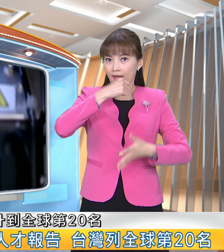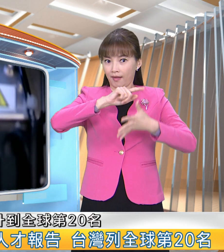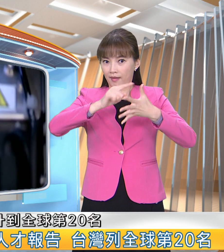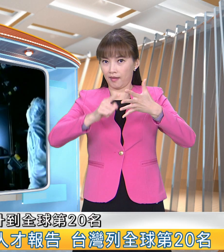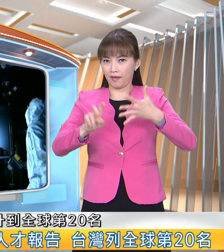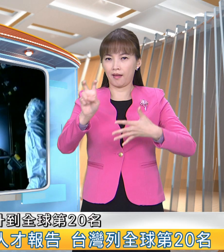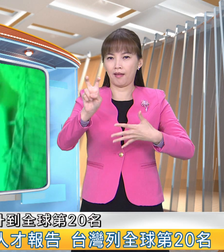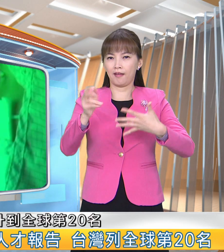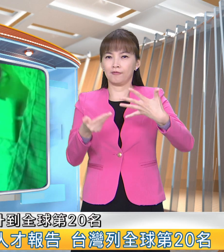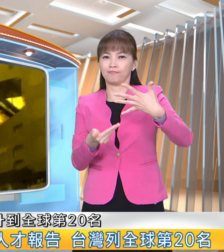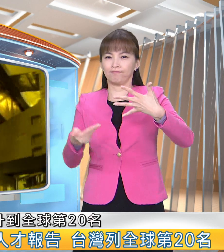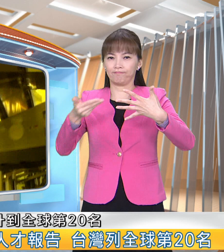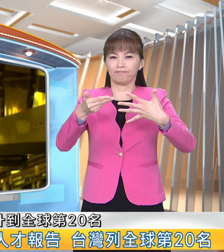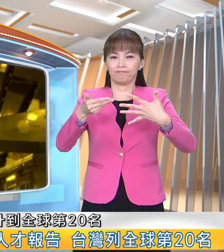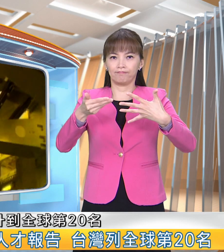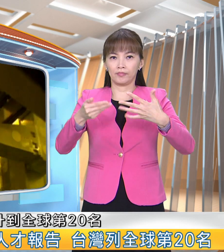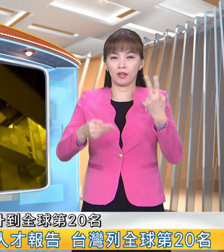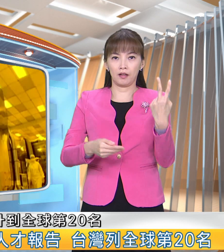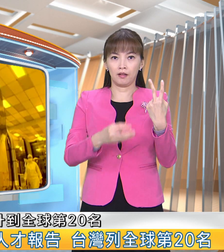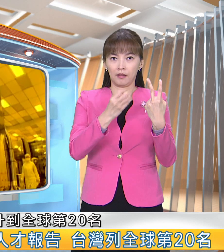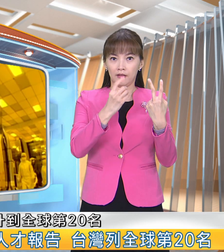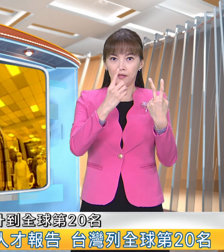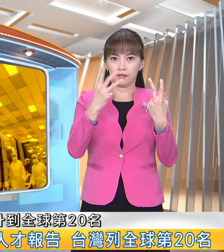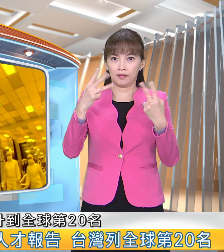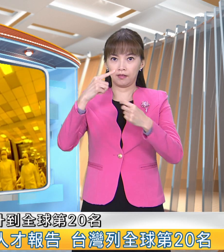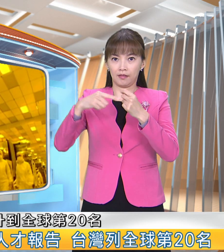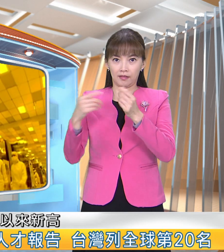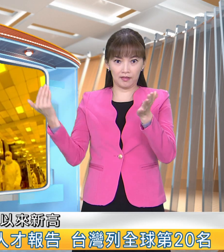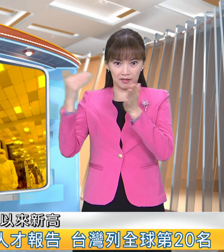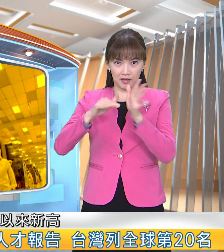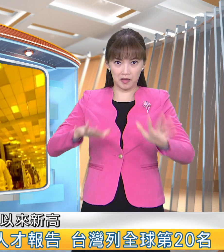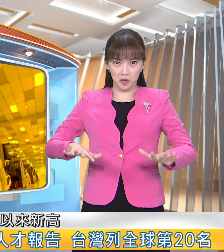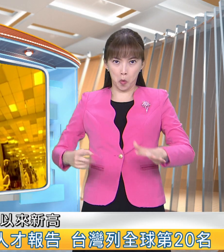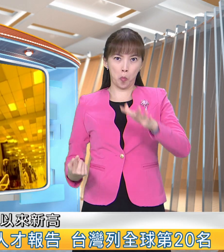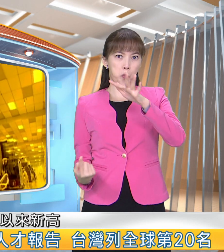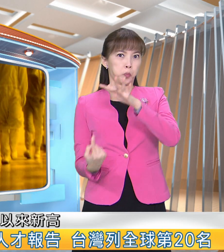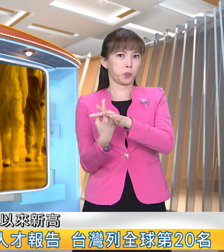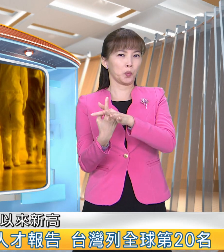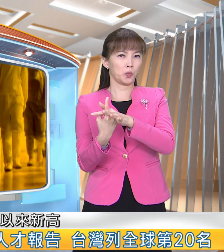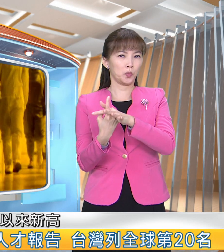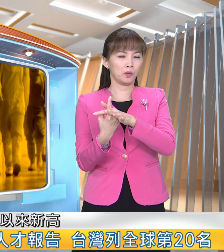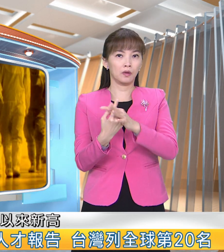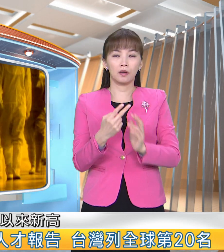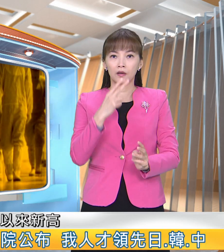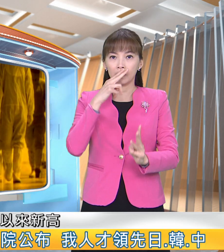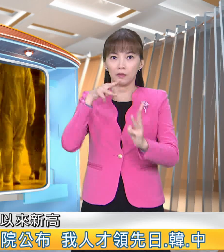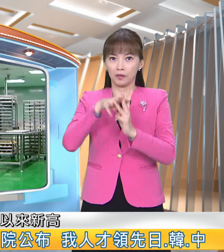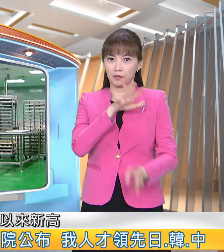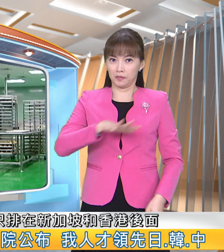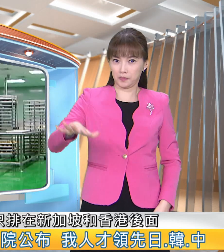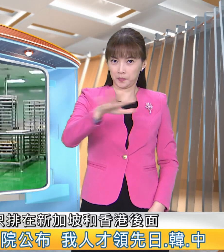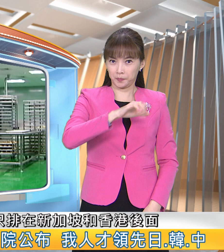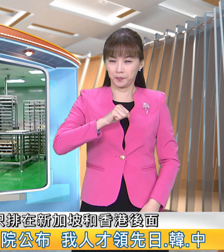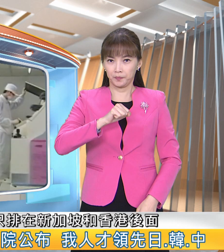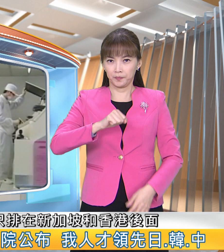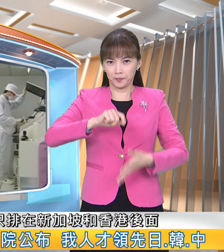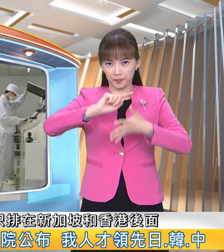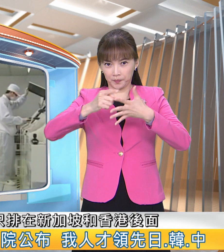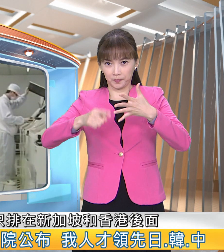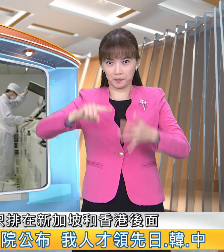跃升到全球第20名，创下2013年以来新高。台湾在亚洲只